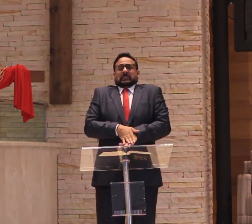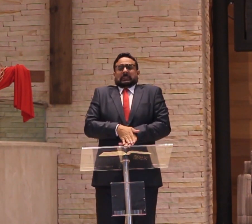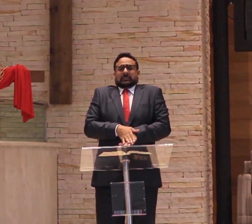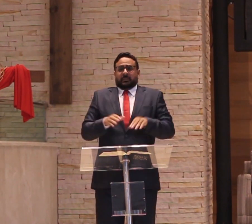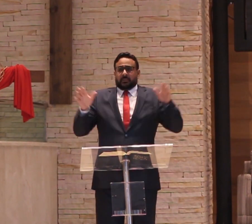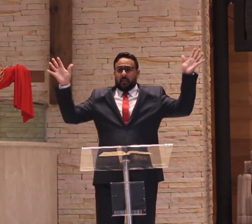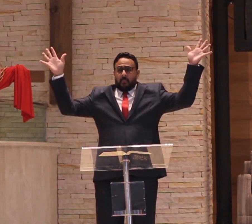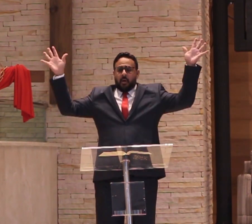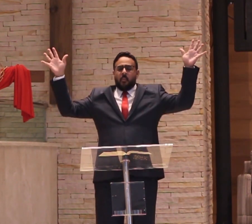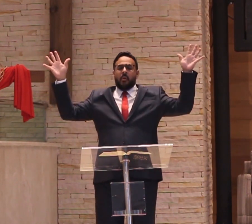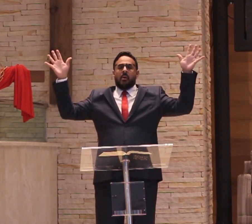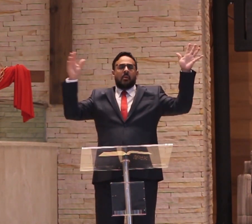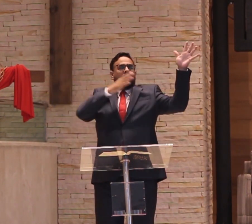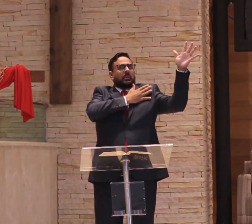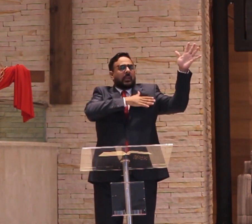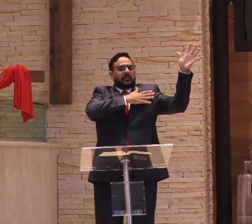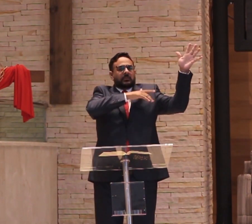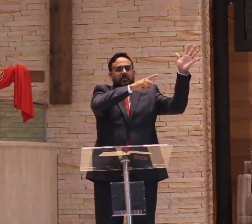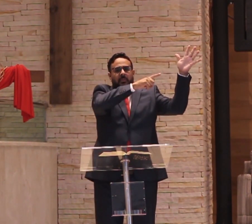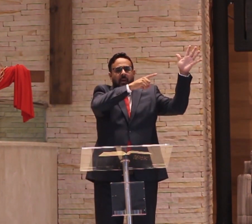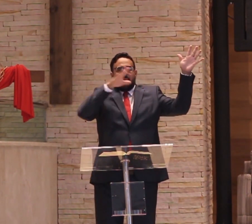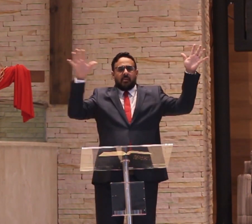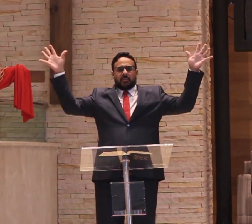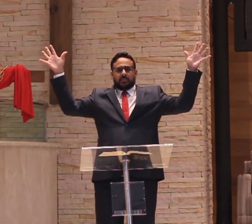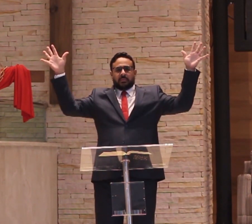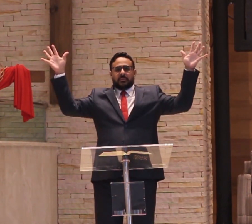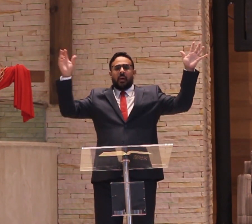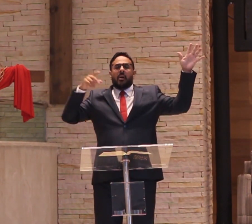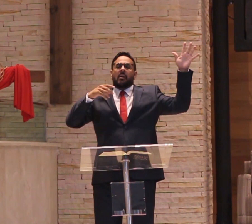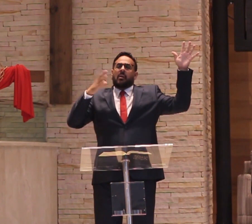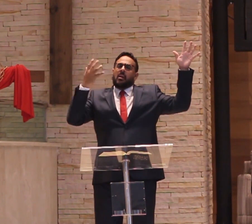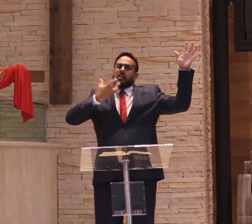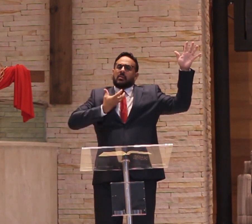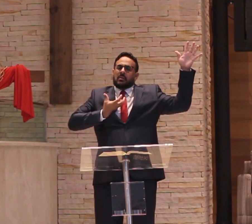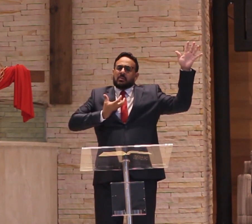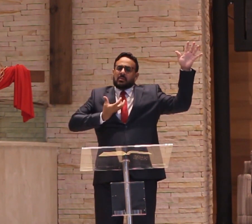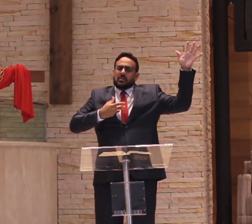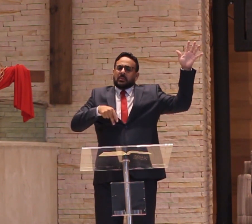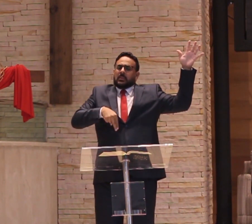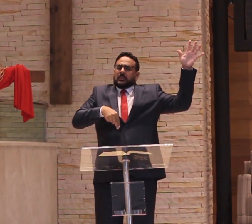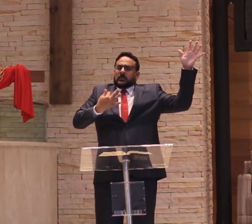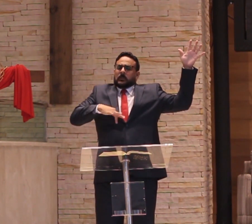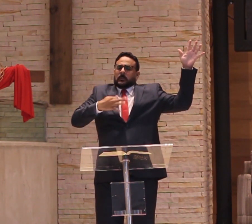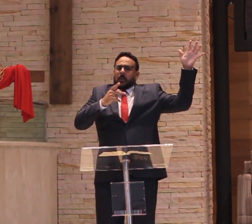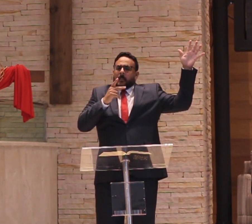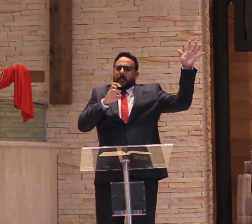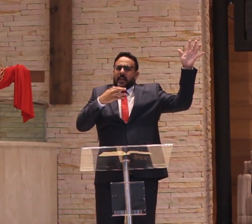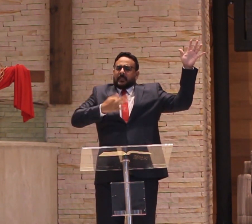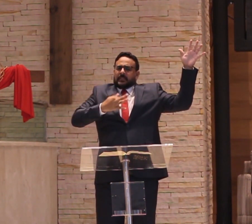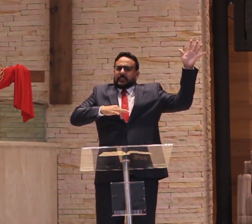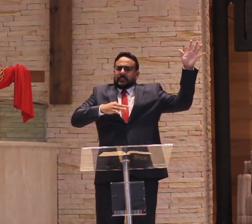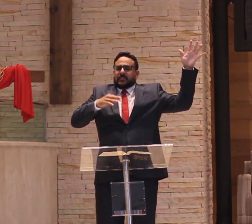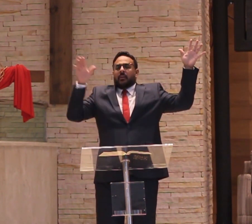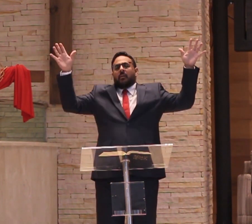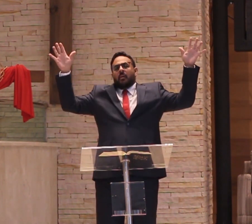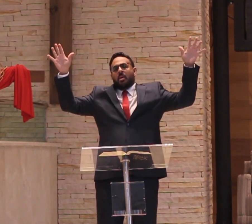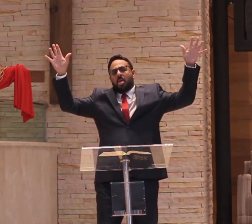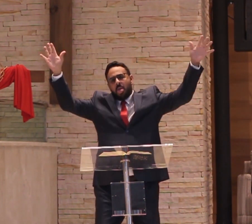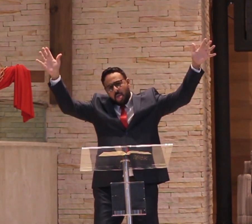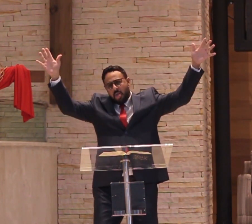tinha momentos de asfixia, quando o peso do seu corpo estava ficando